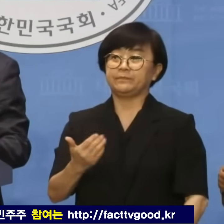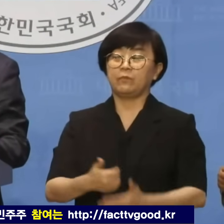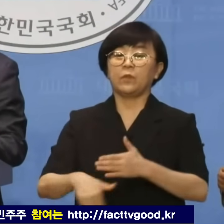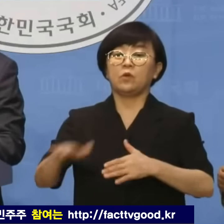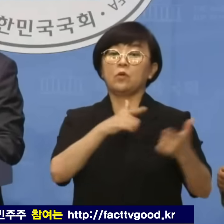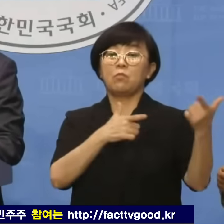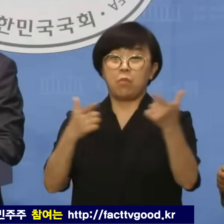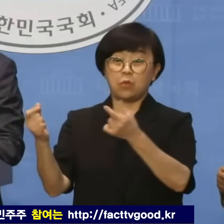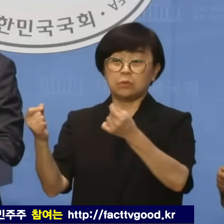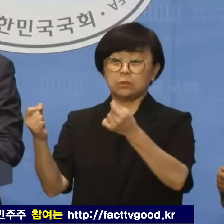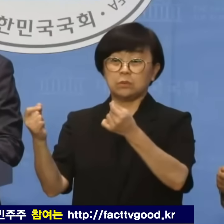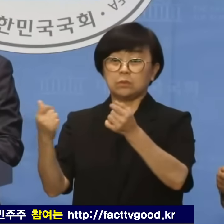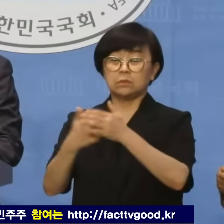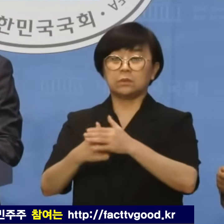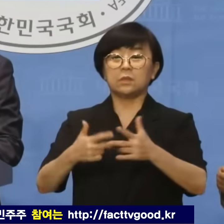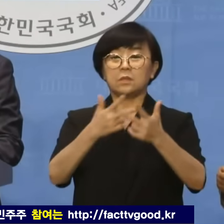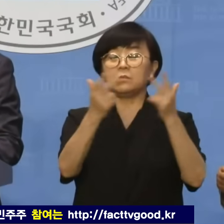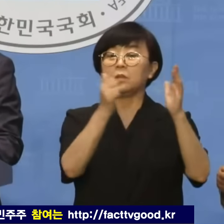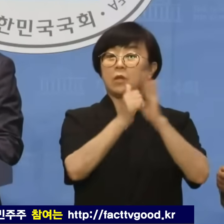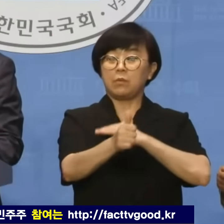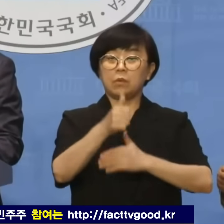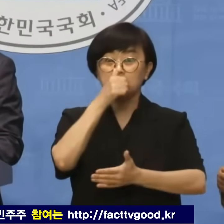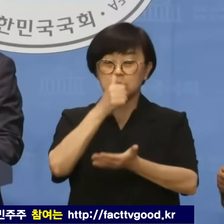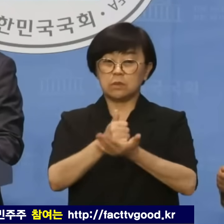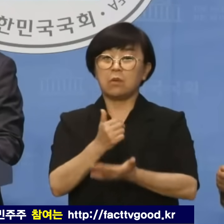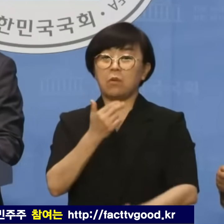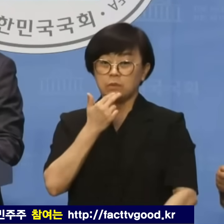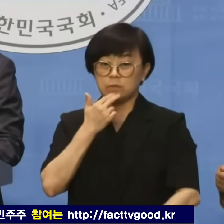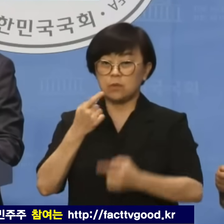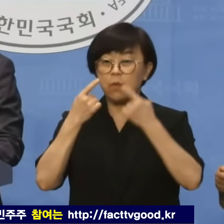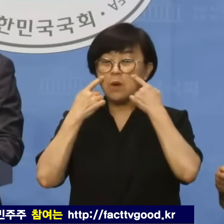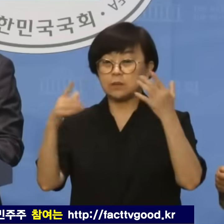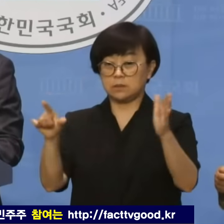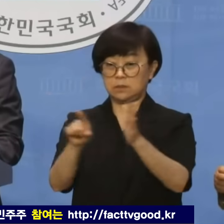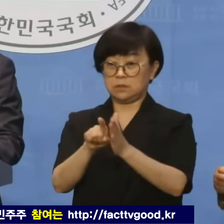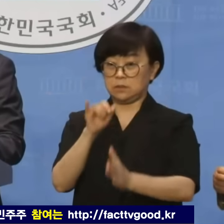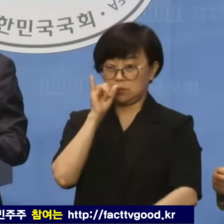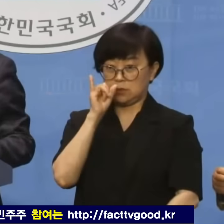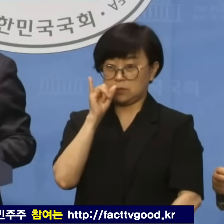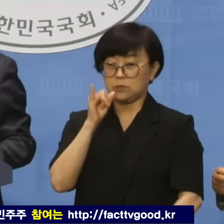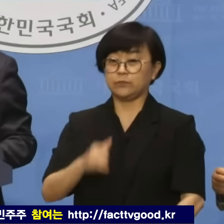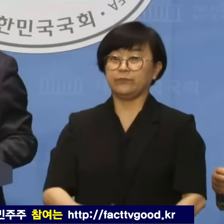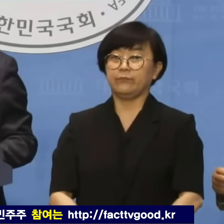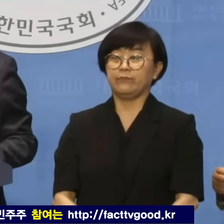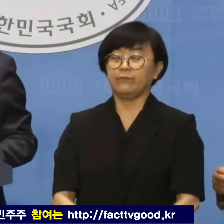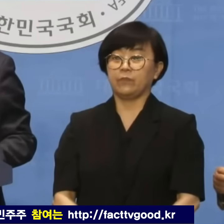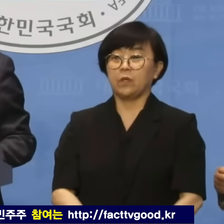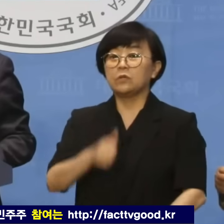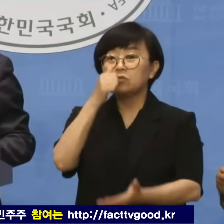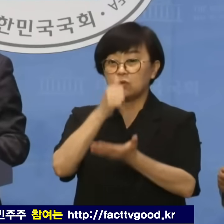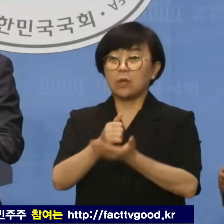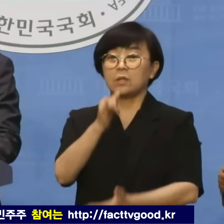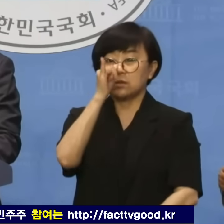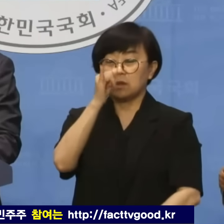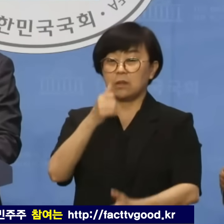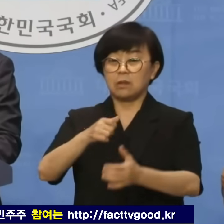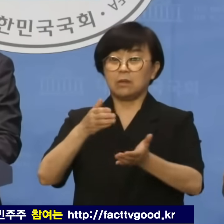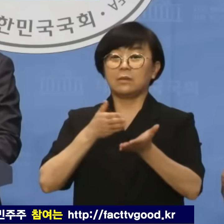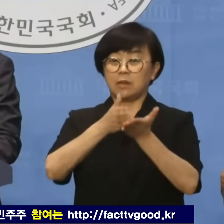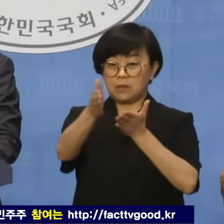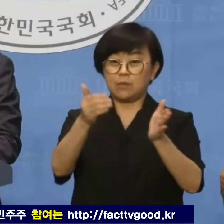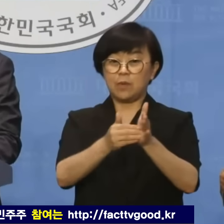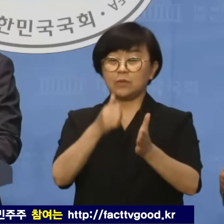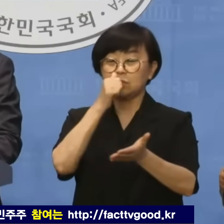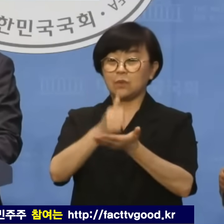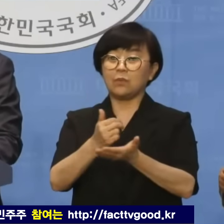우리 모두는 이재명 대표의 무죄를 확신하고 있지 않습니까? 죄가 있어야 가결이고